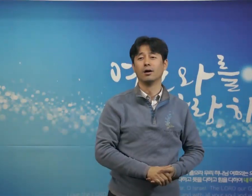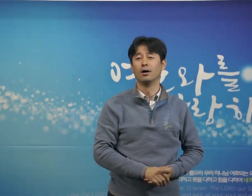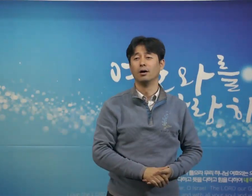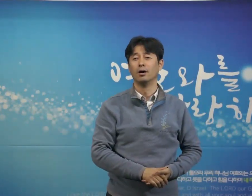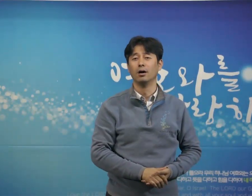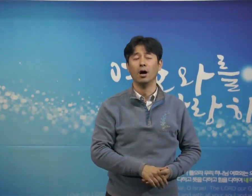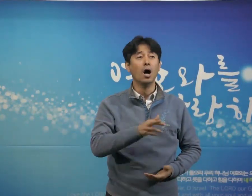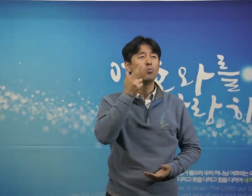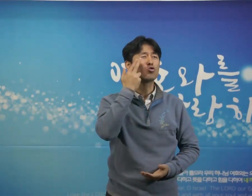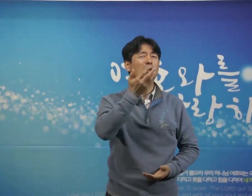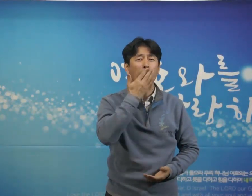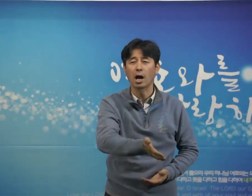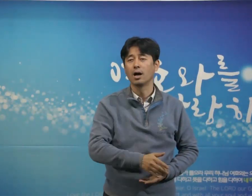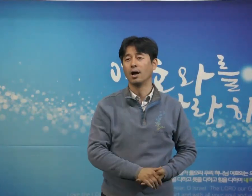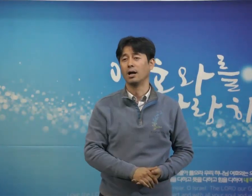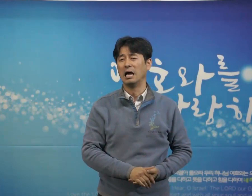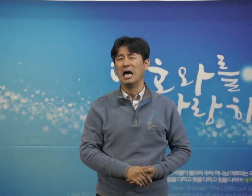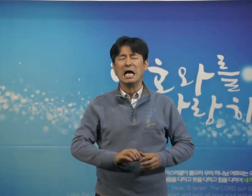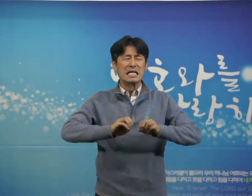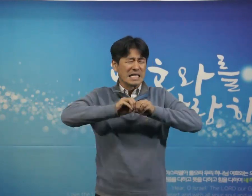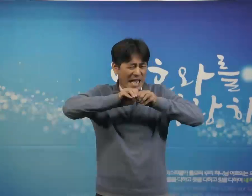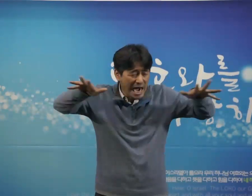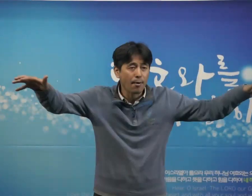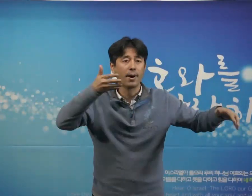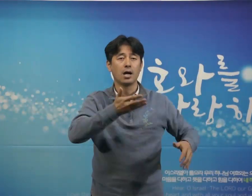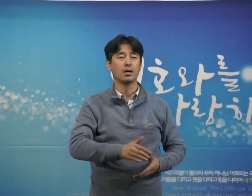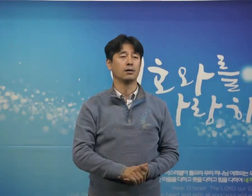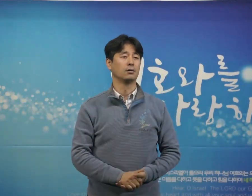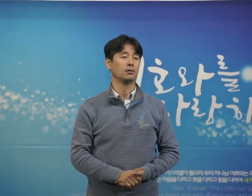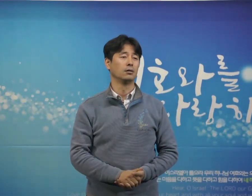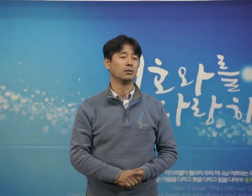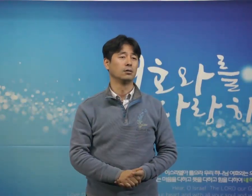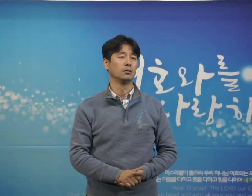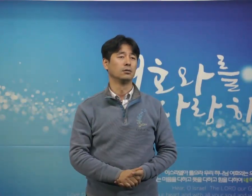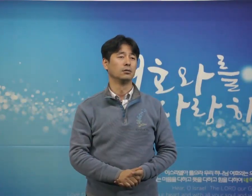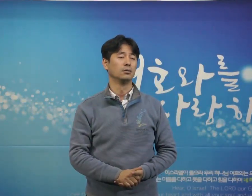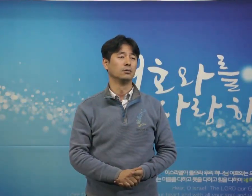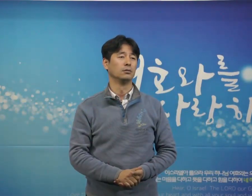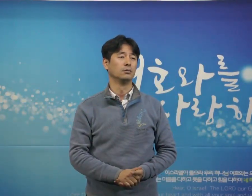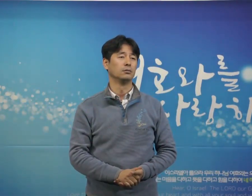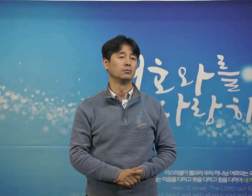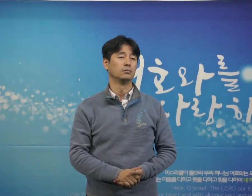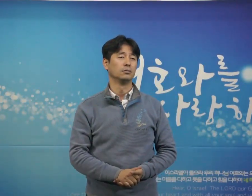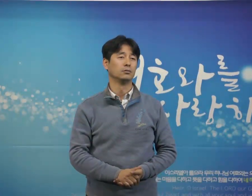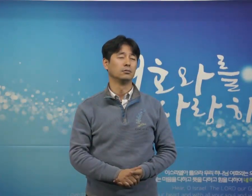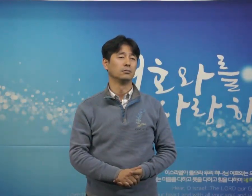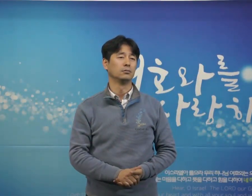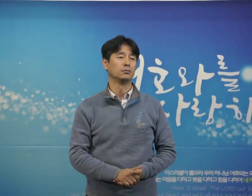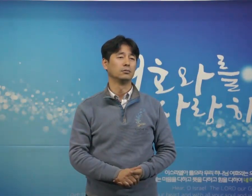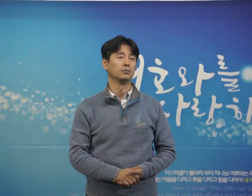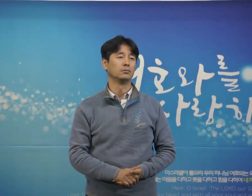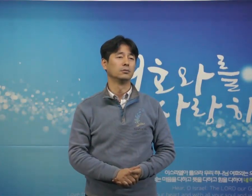방송을 통해서 그 아프리카 지역의 복음을 전하고, 미국도 가능합니다. 전 세계적으로 나아갈 수 있는 가능성이